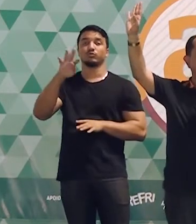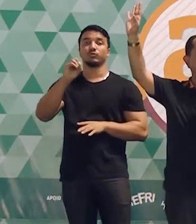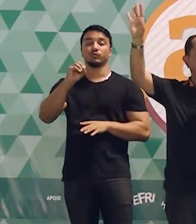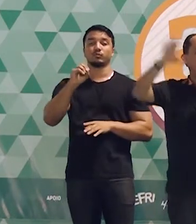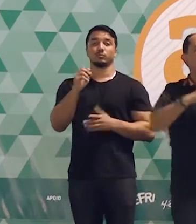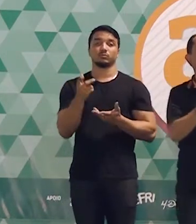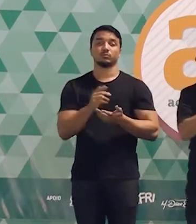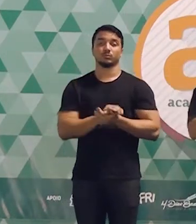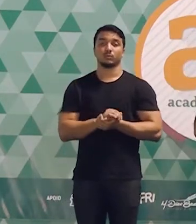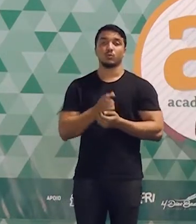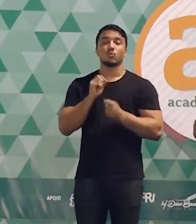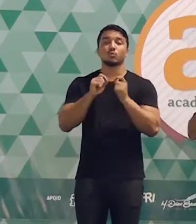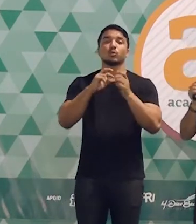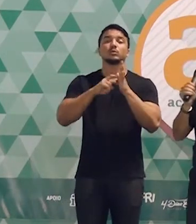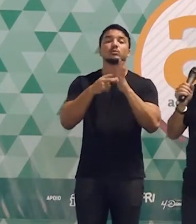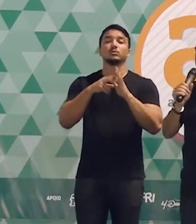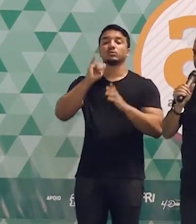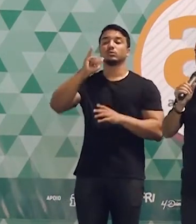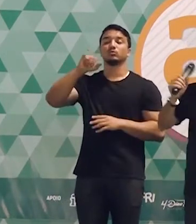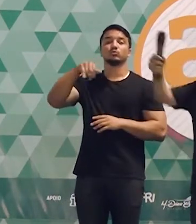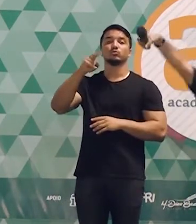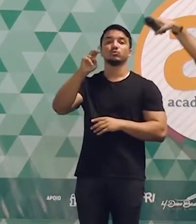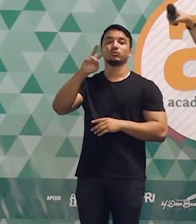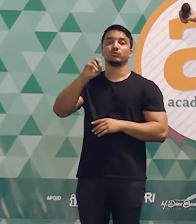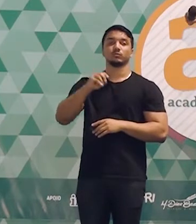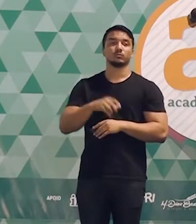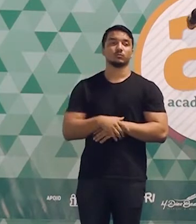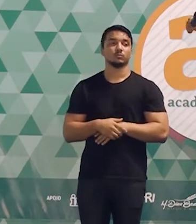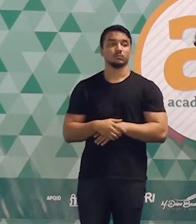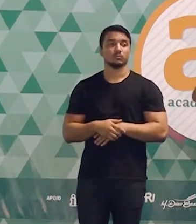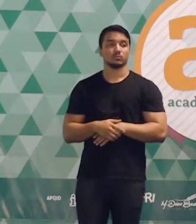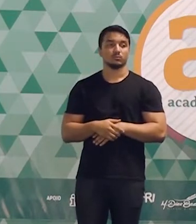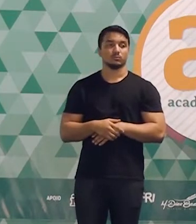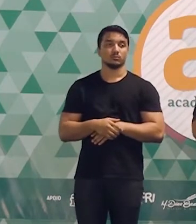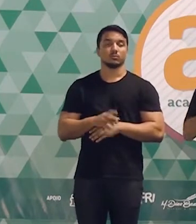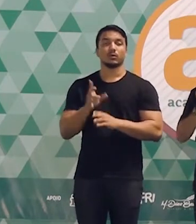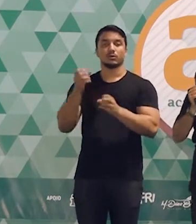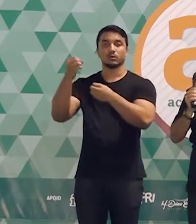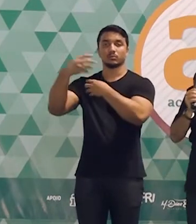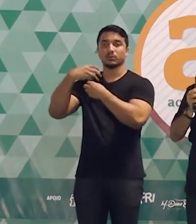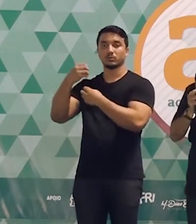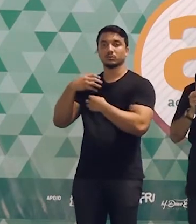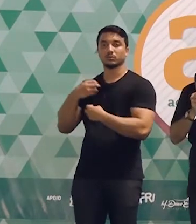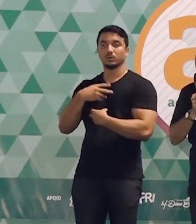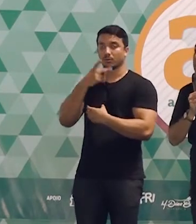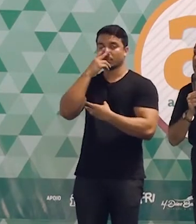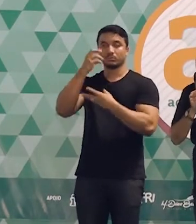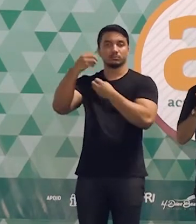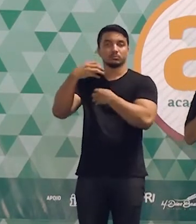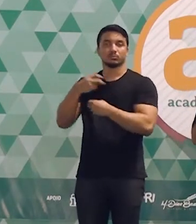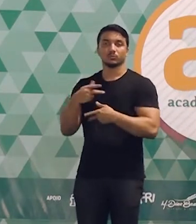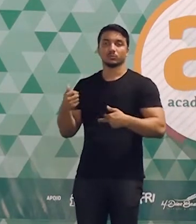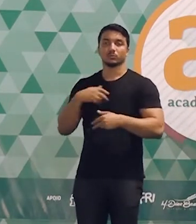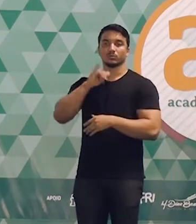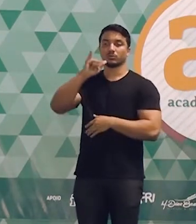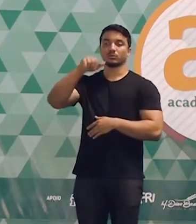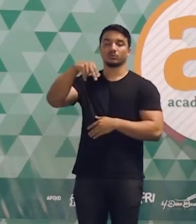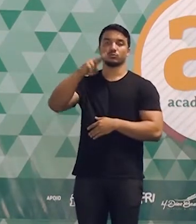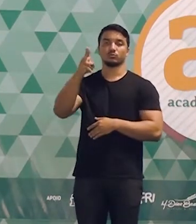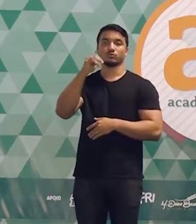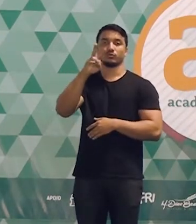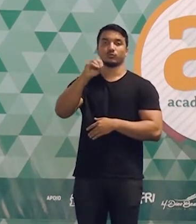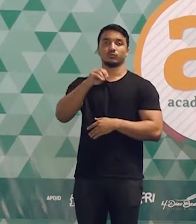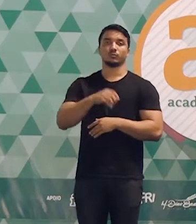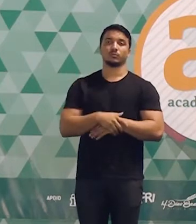injuntivo. O que é um texto injuntivo? É um texto instrucional, é um texto que mostra